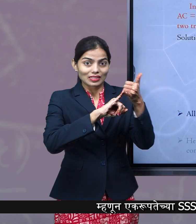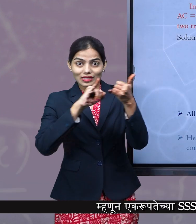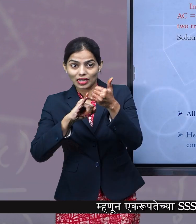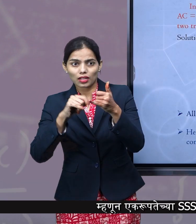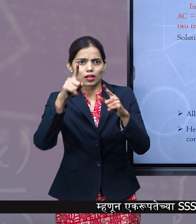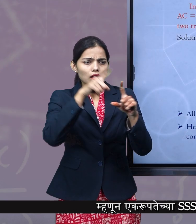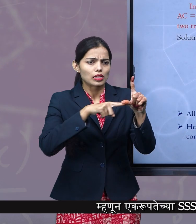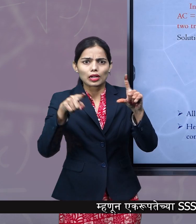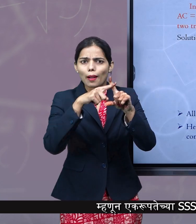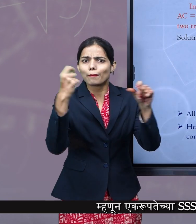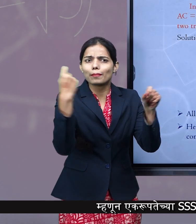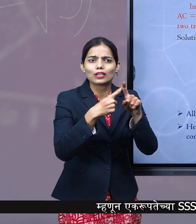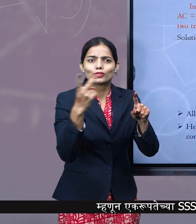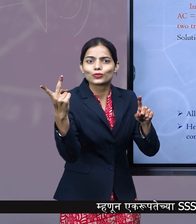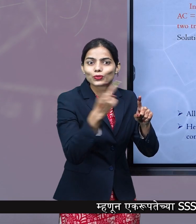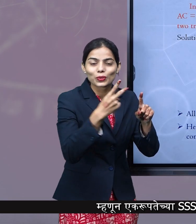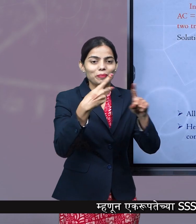म्हणून एकरूपतेचे SSS